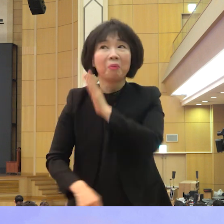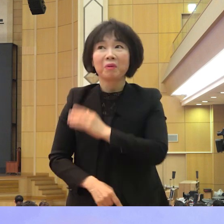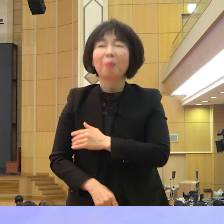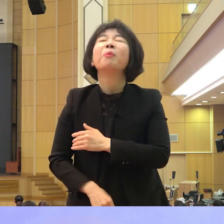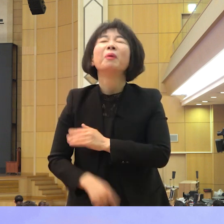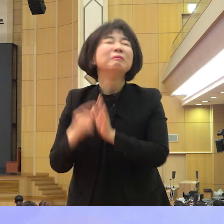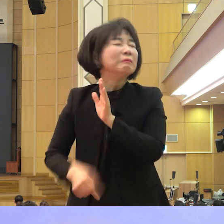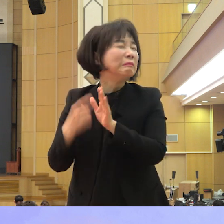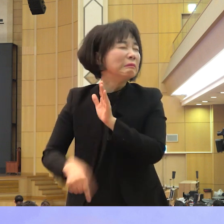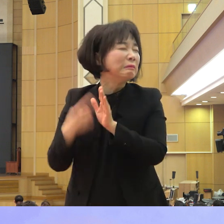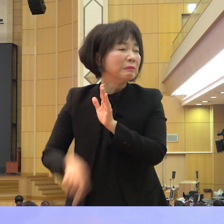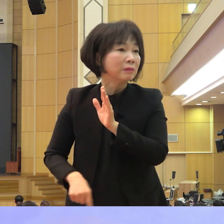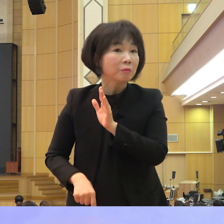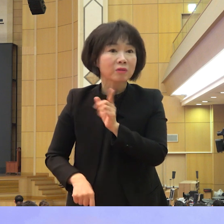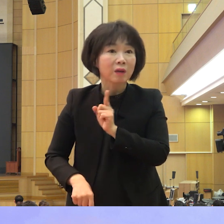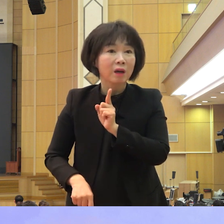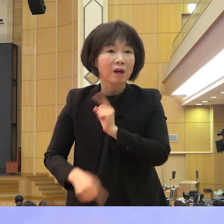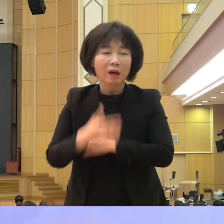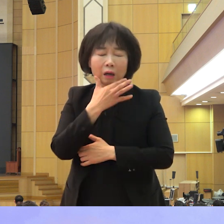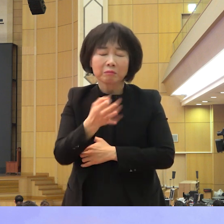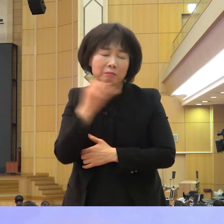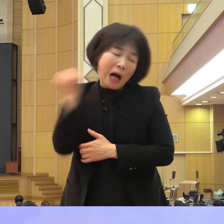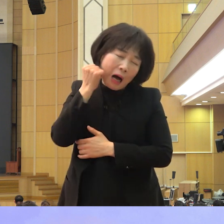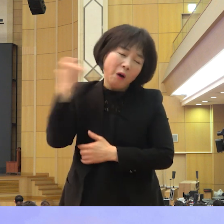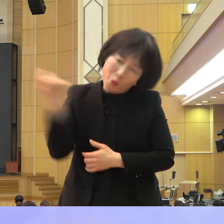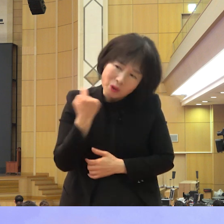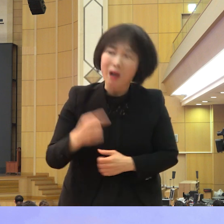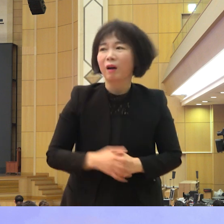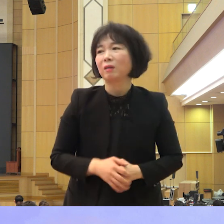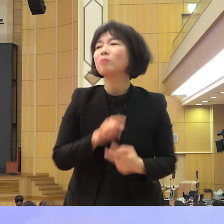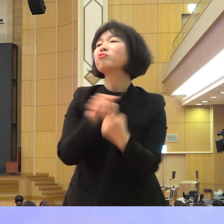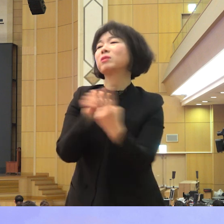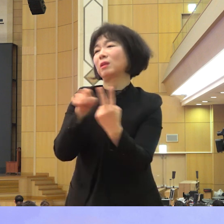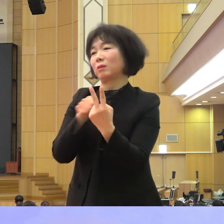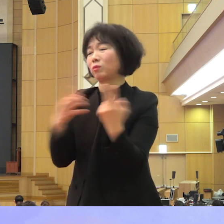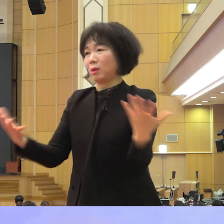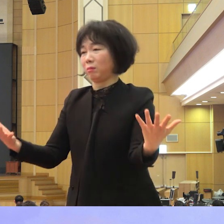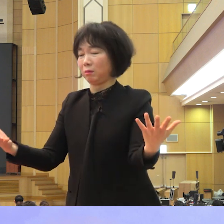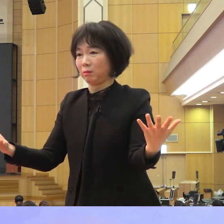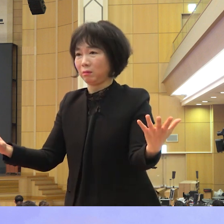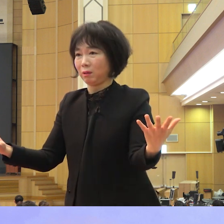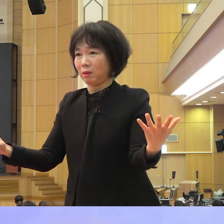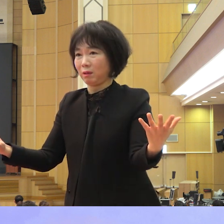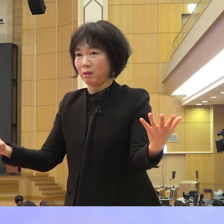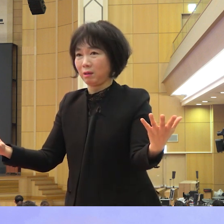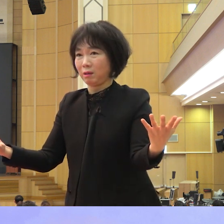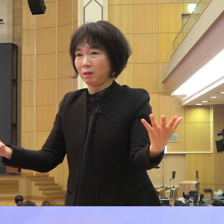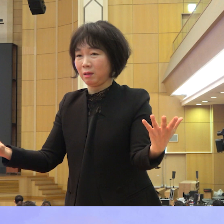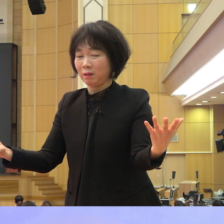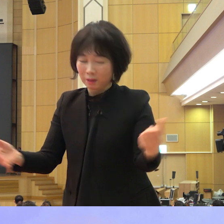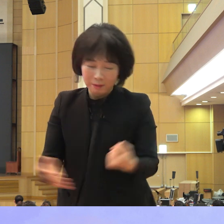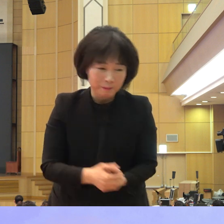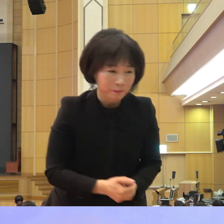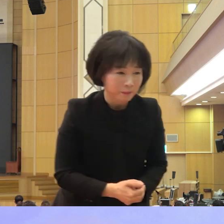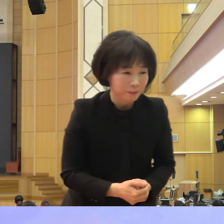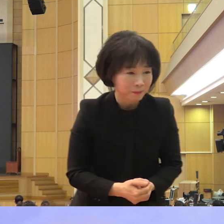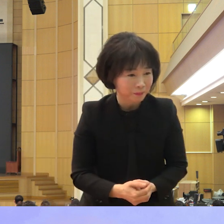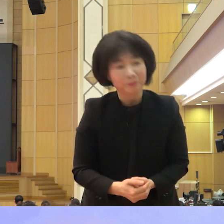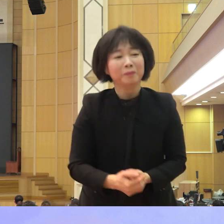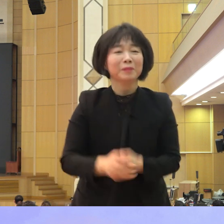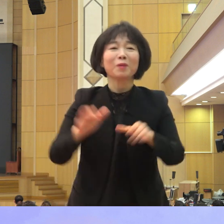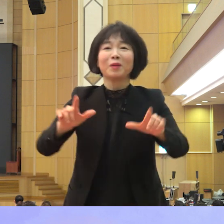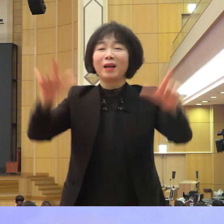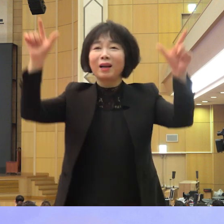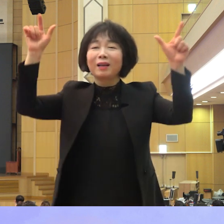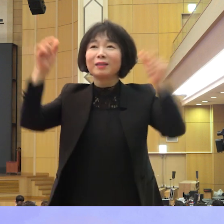할렐루야. 그래서 사도 바울도 이렇게 말씀을 증거할 때 율법의 말씀을 가지고 설교하든지, 선자가